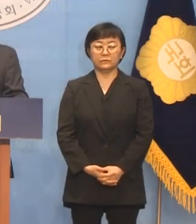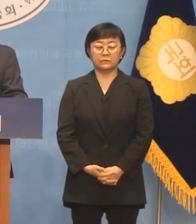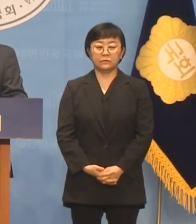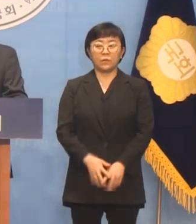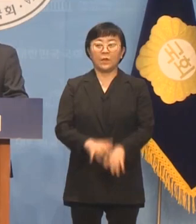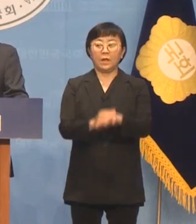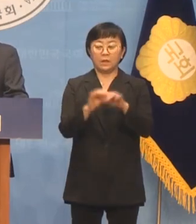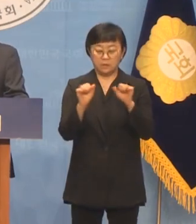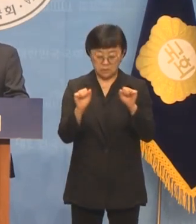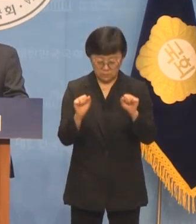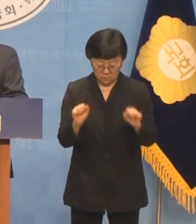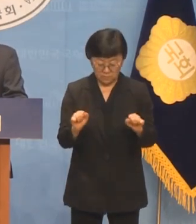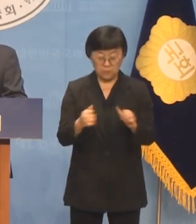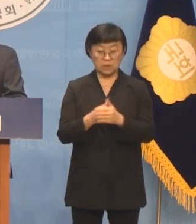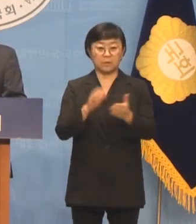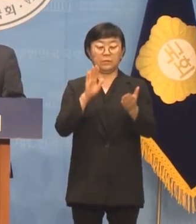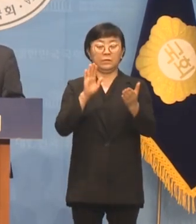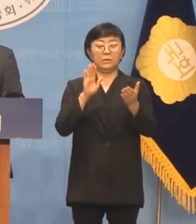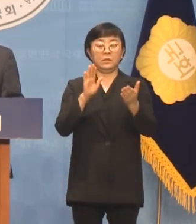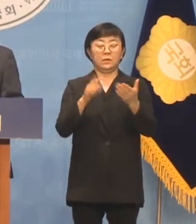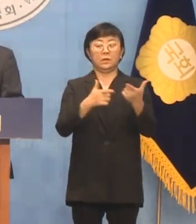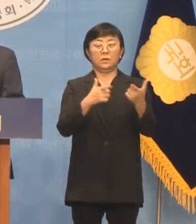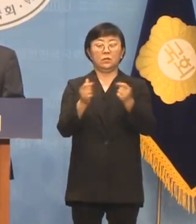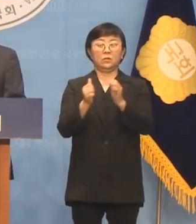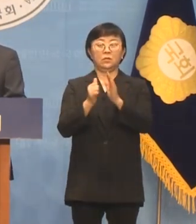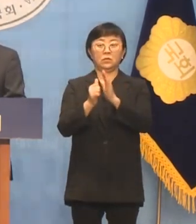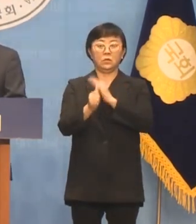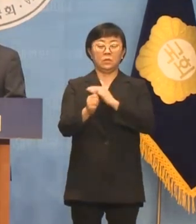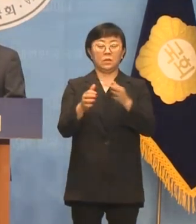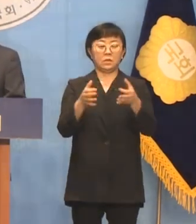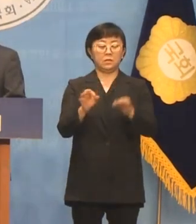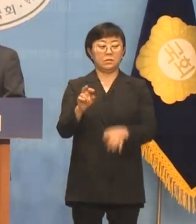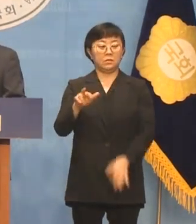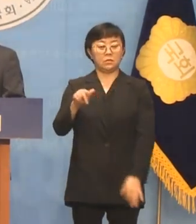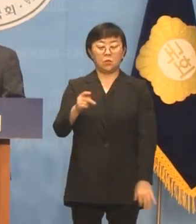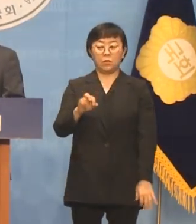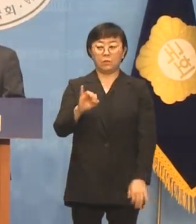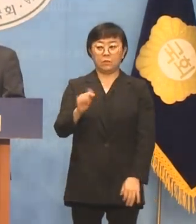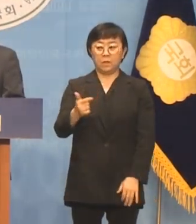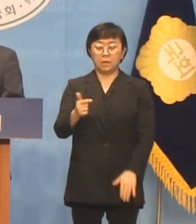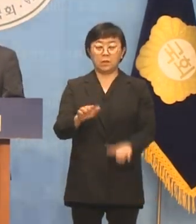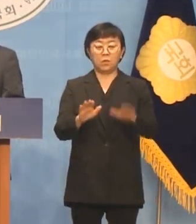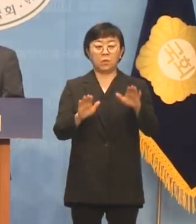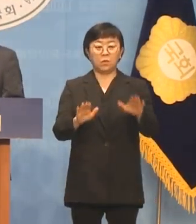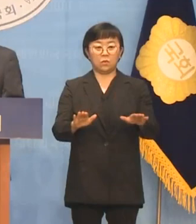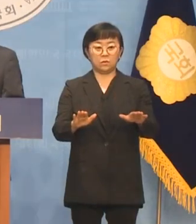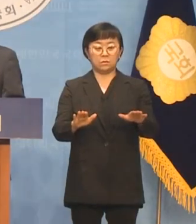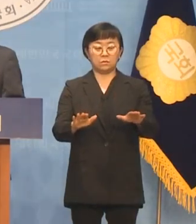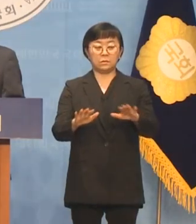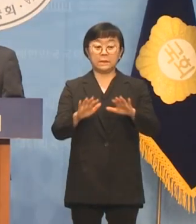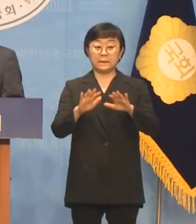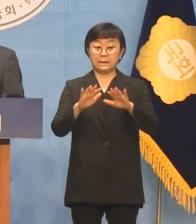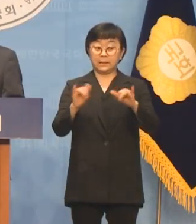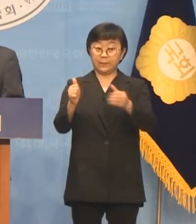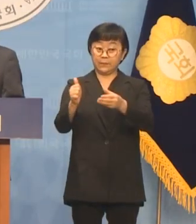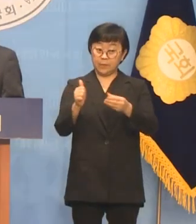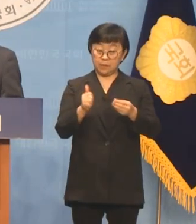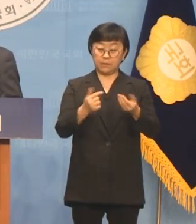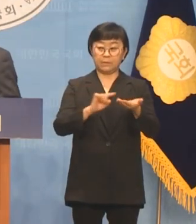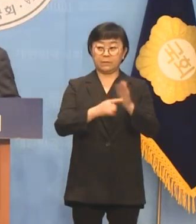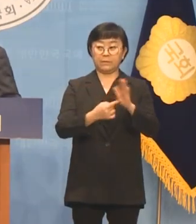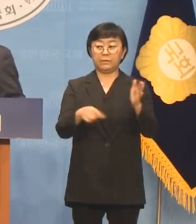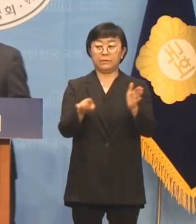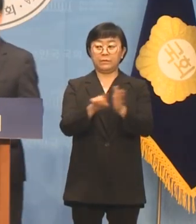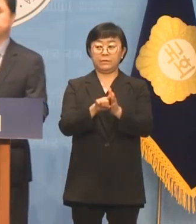예, 안녕하세요. 새로운 미래 공동대표를 맡고 있는 김종민입니다. 오늘 저희 새로운 미래에서 인재 영입 발표를 하기 위해서 왔습니다.